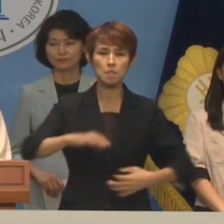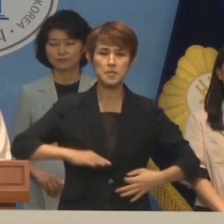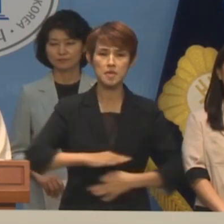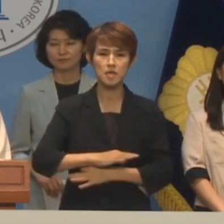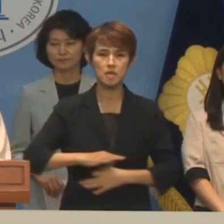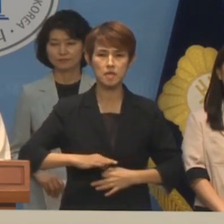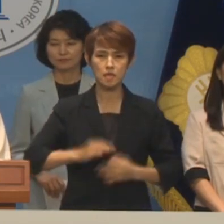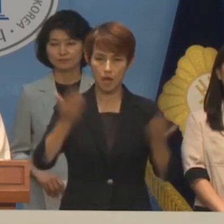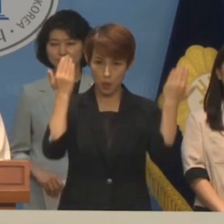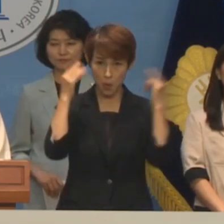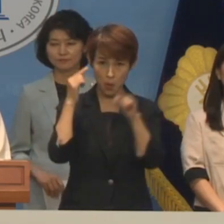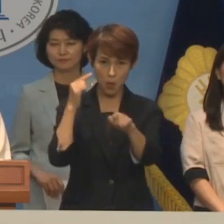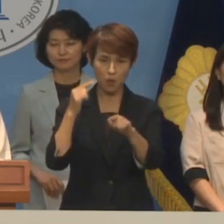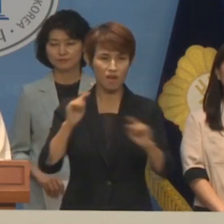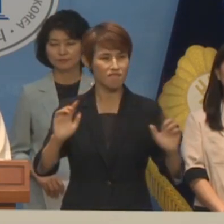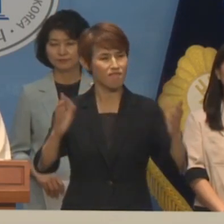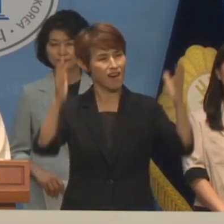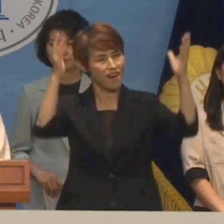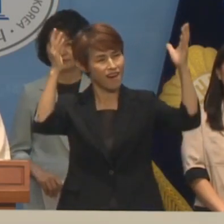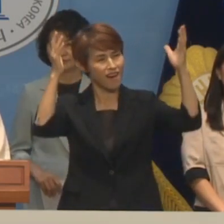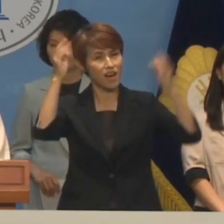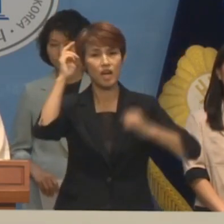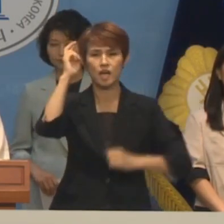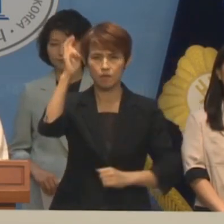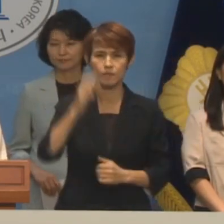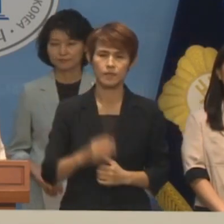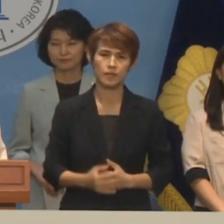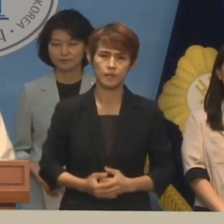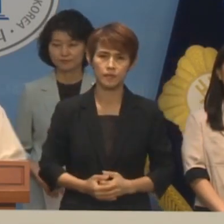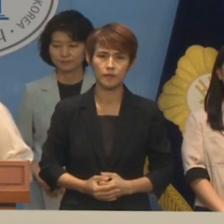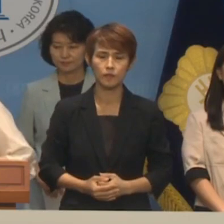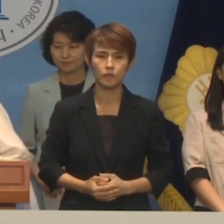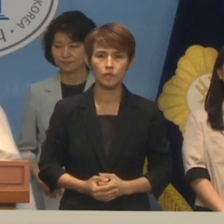비리사학 법인들이 환호했을 것임이 뻔하다.